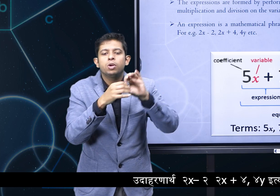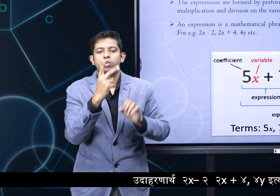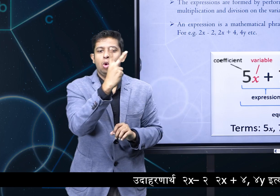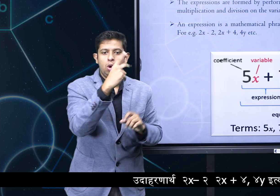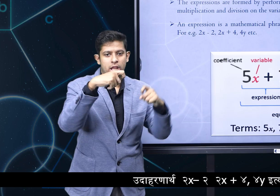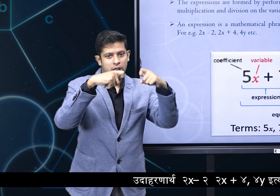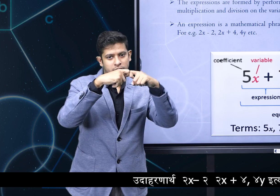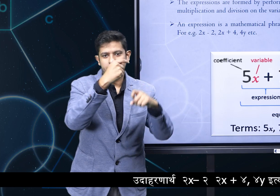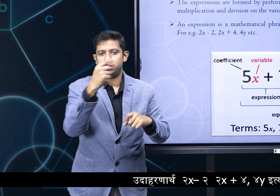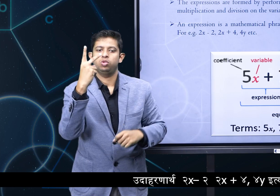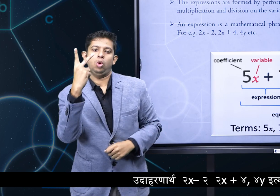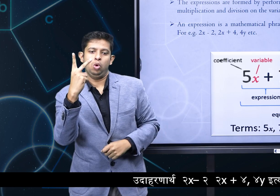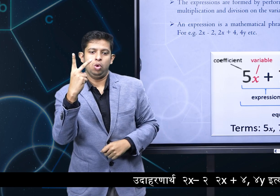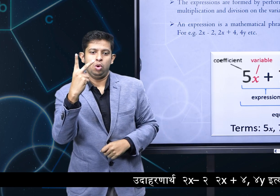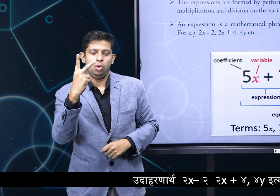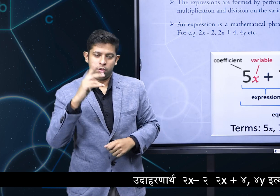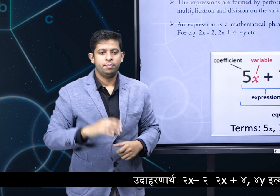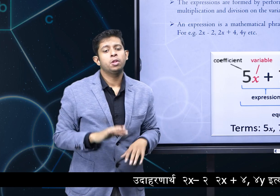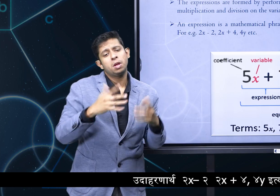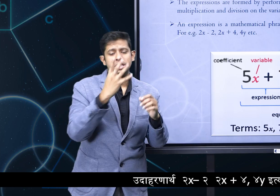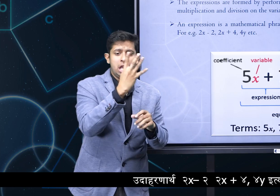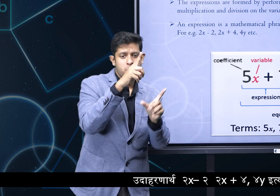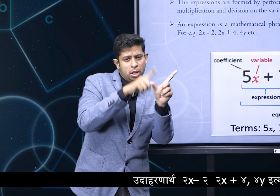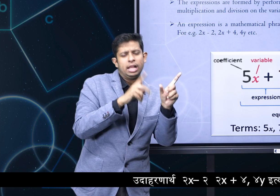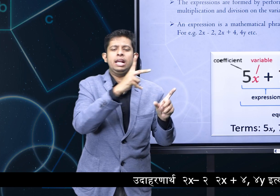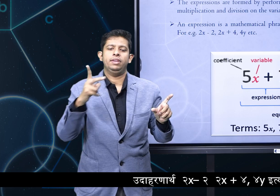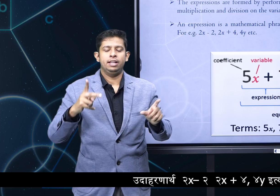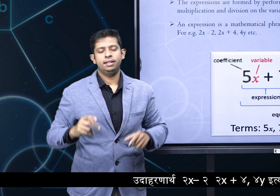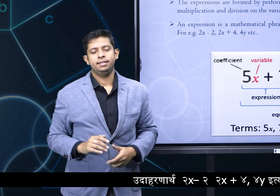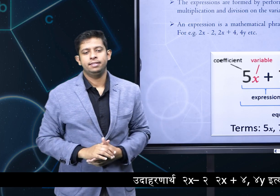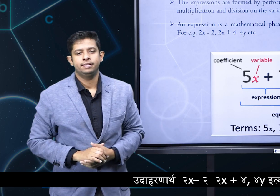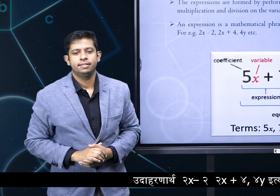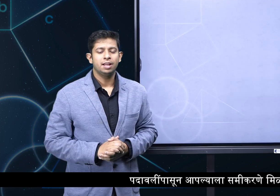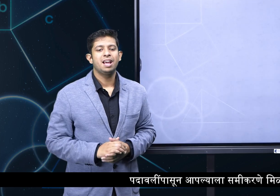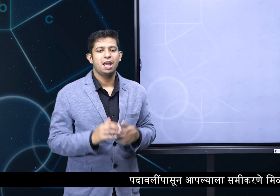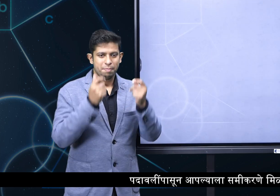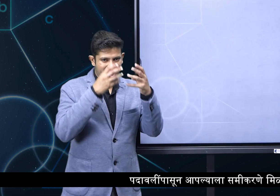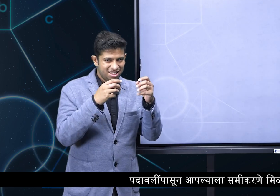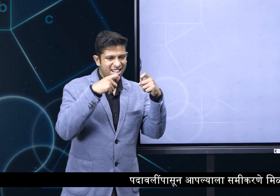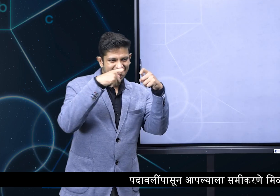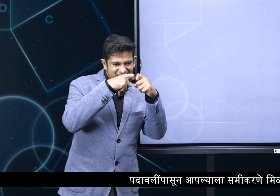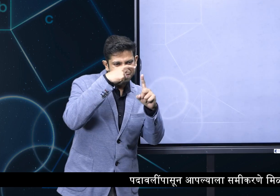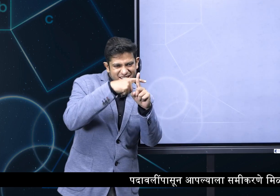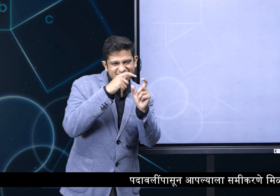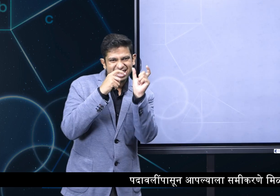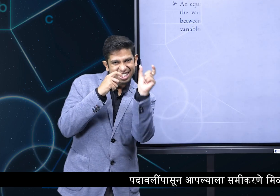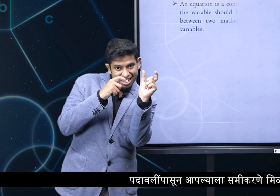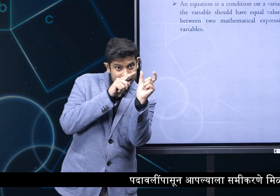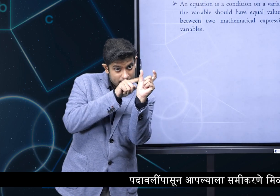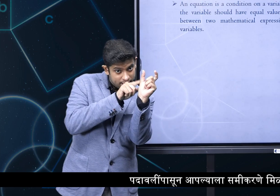उदाहरणार्थ 2x - 2, 2x + 4, 4y इत्यादी. पदावली पासून आपल्याला